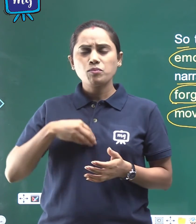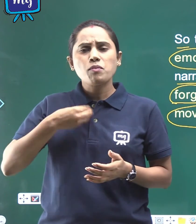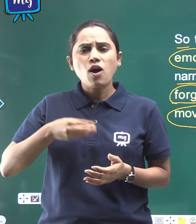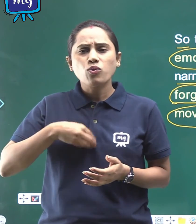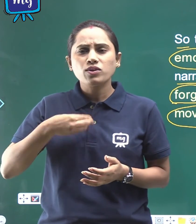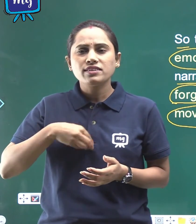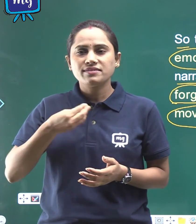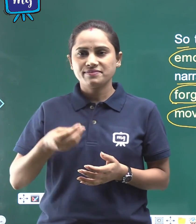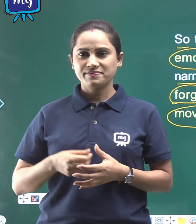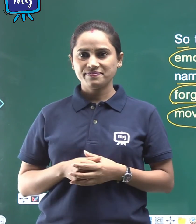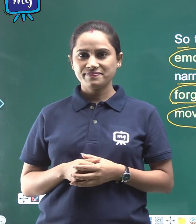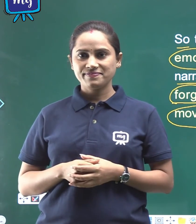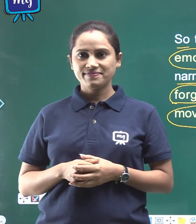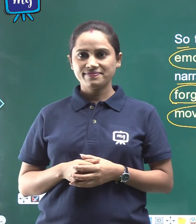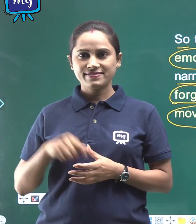भावुक.